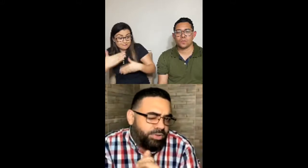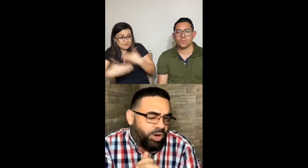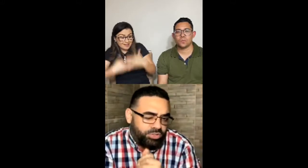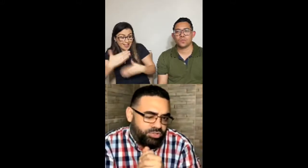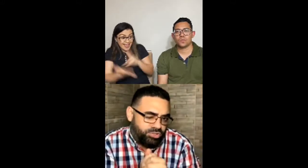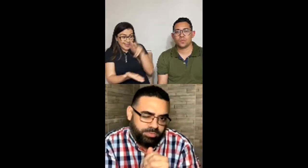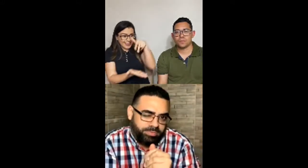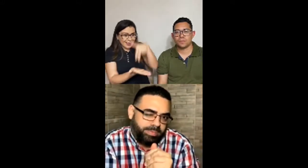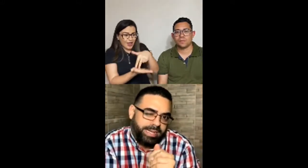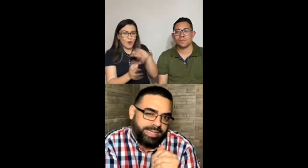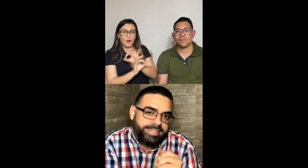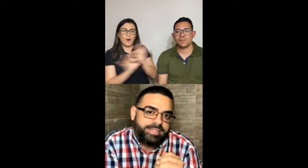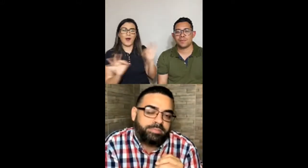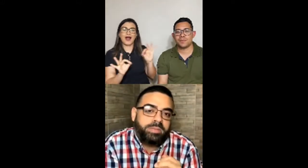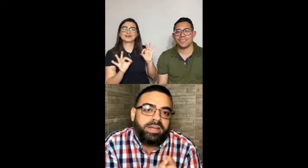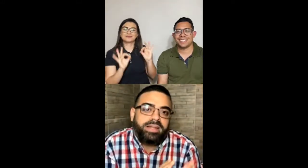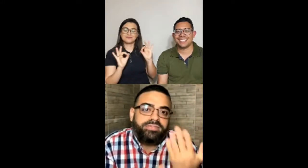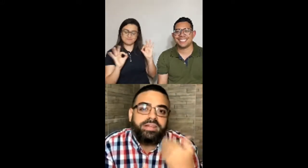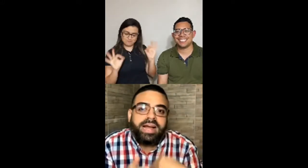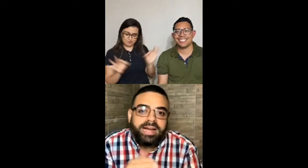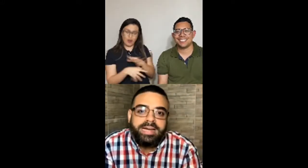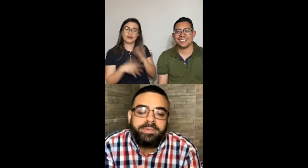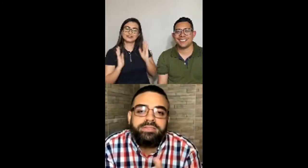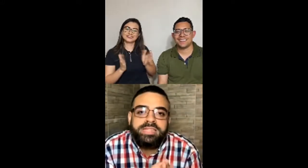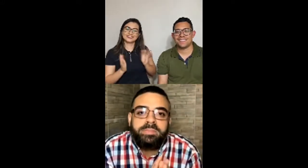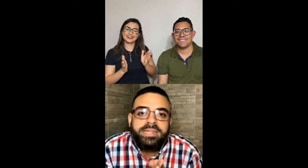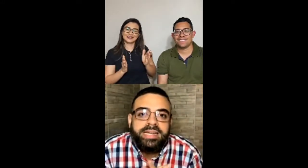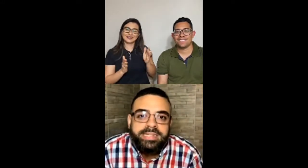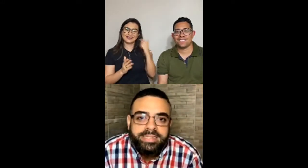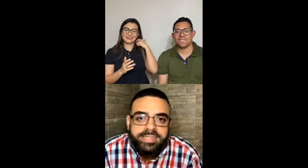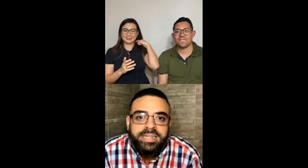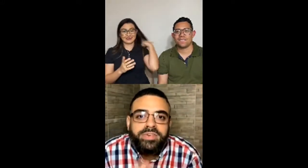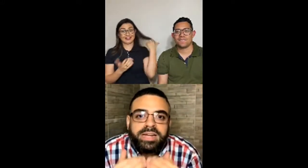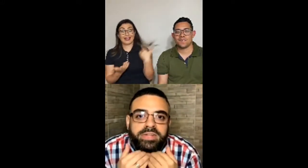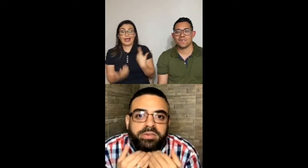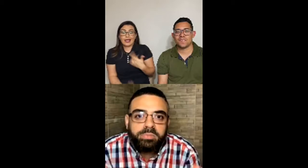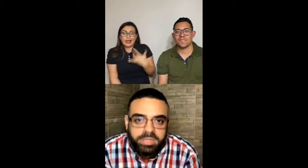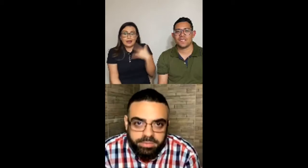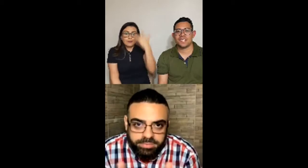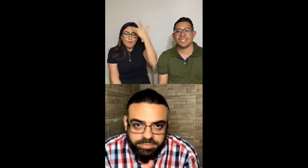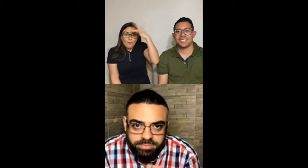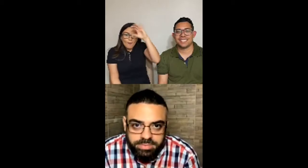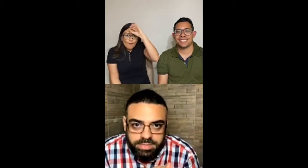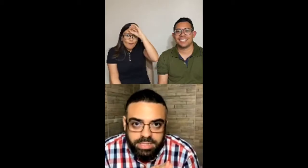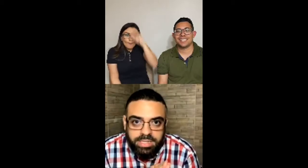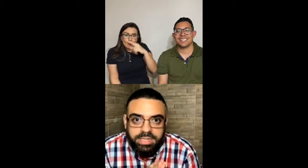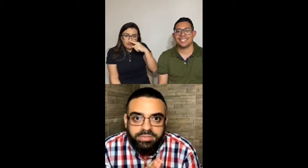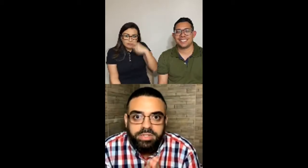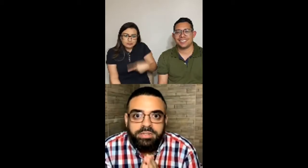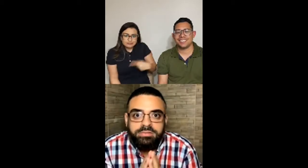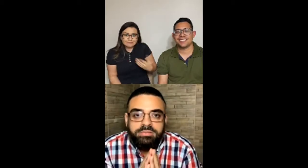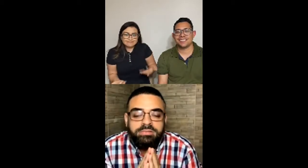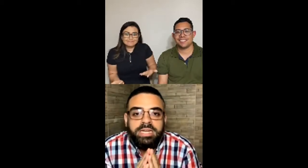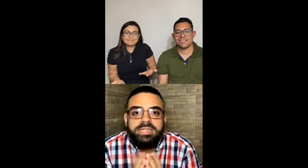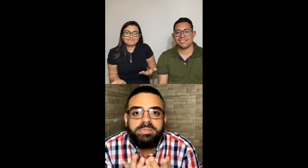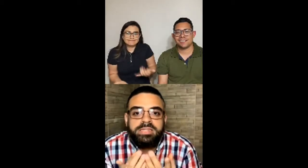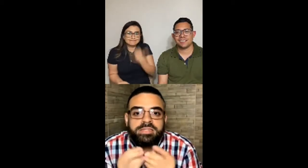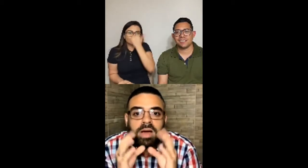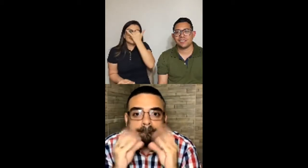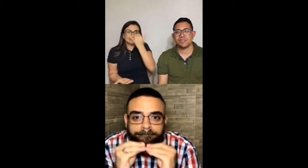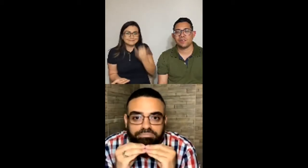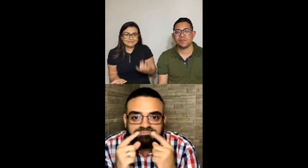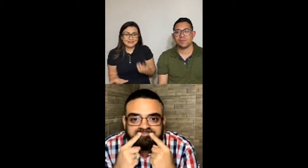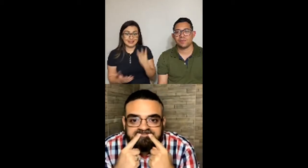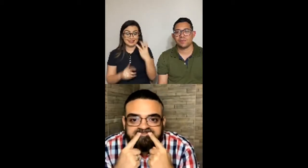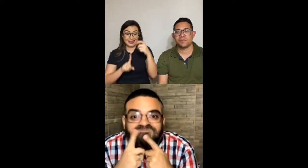10 anos estudando. Aí eu cheguei, não, já estudei demais, ótimo, beleza. Primeiro eu levei na cara porque eu não sabia tailandês,